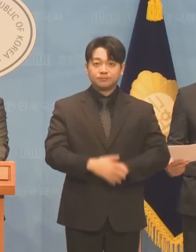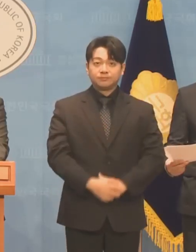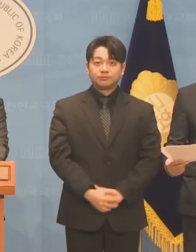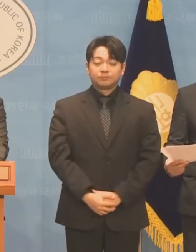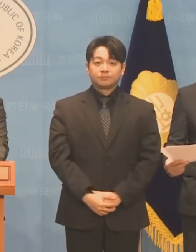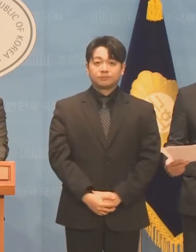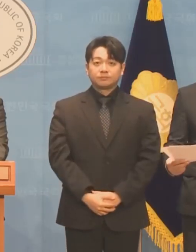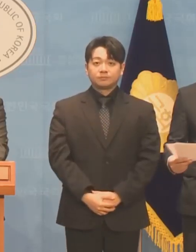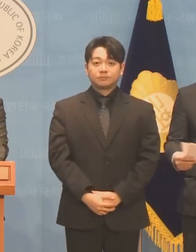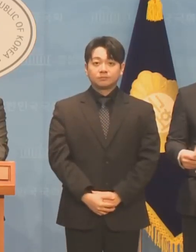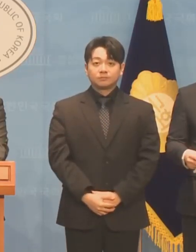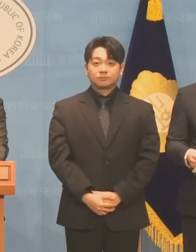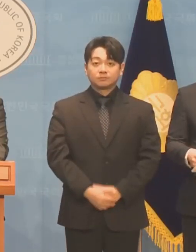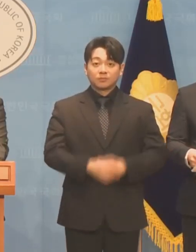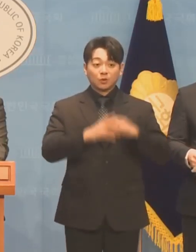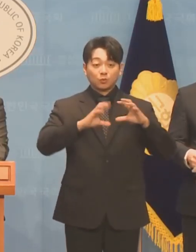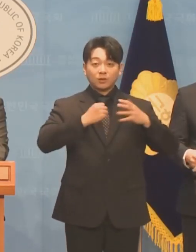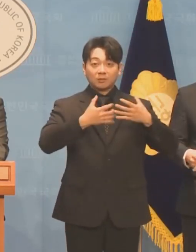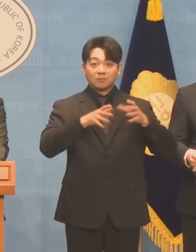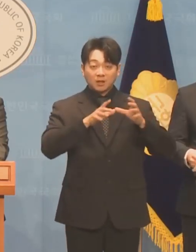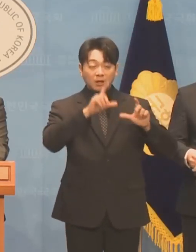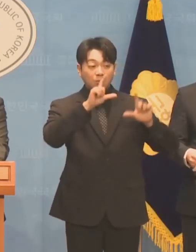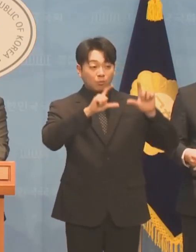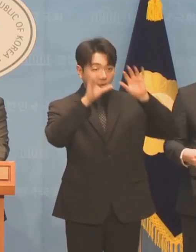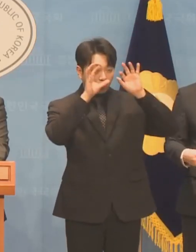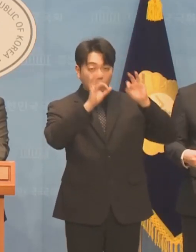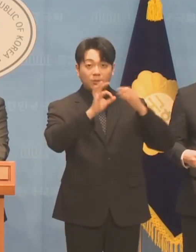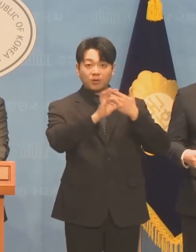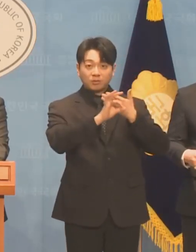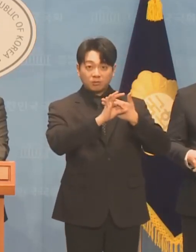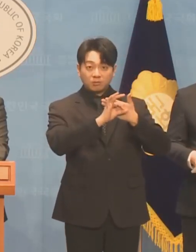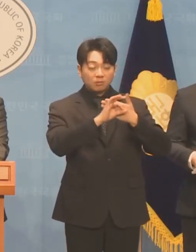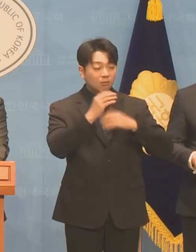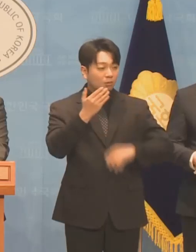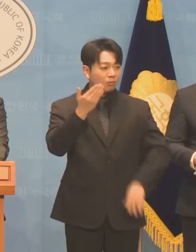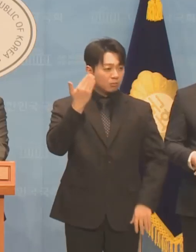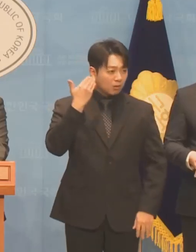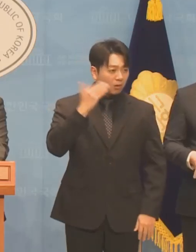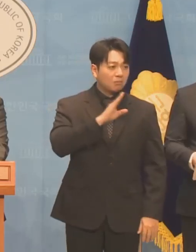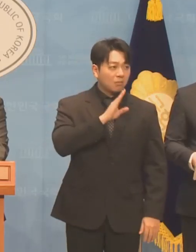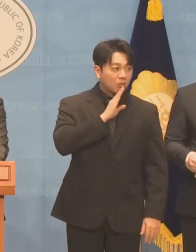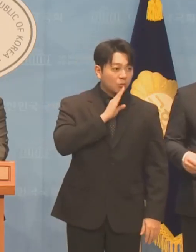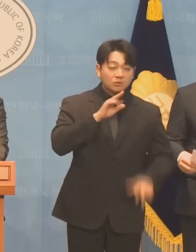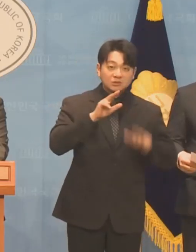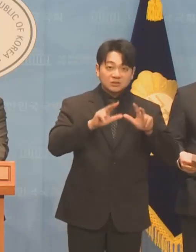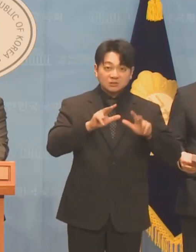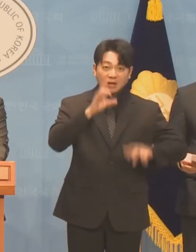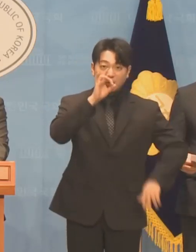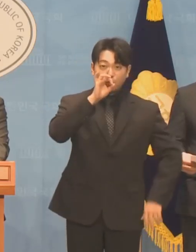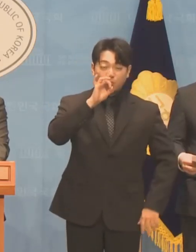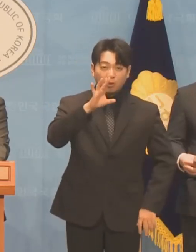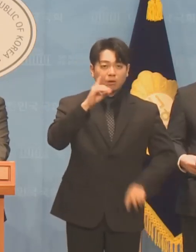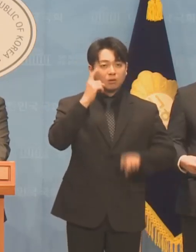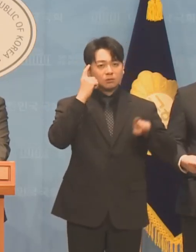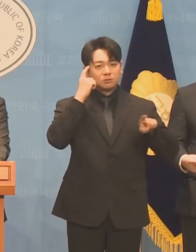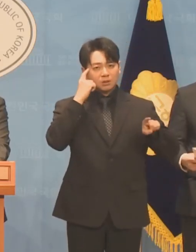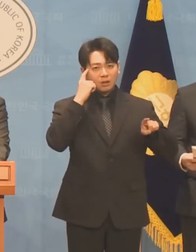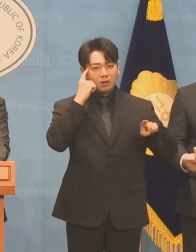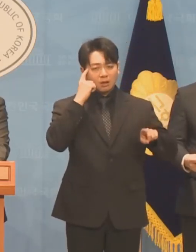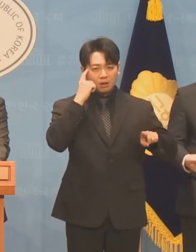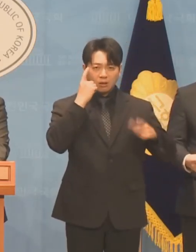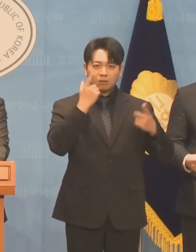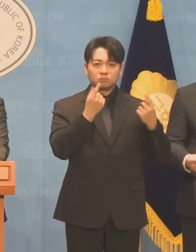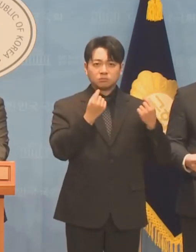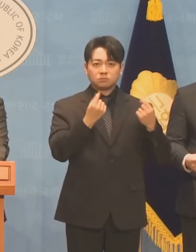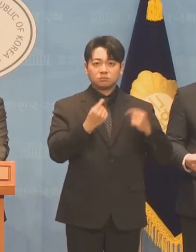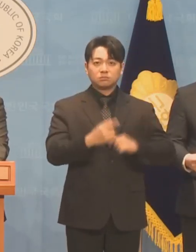요즘 국힘당 행태를 보면 그때는 맞고 지금은 틀리다. 또 이 주장인